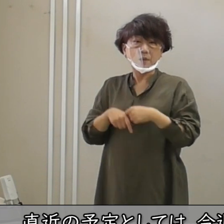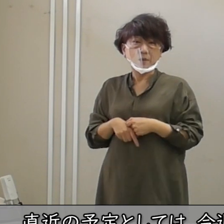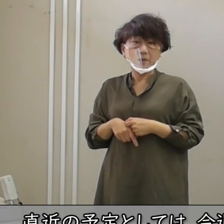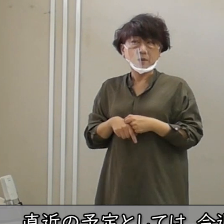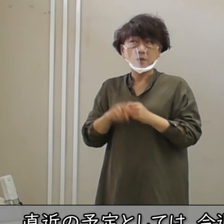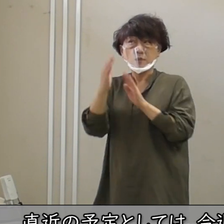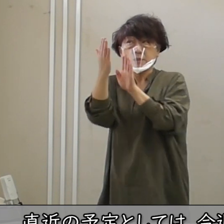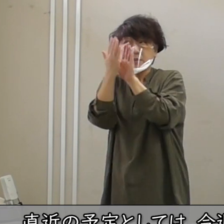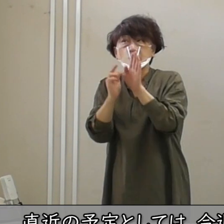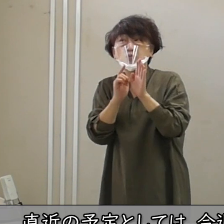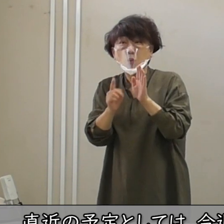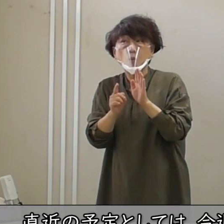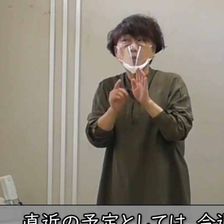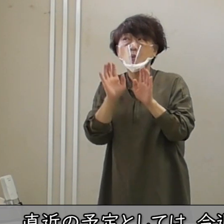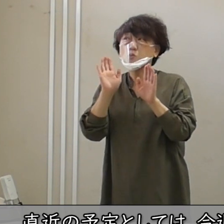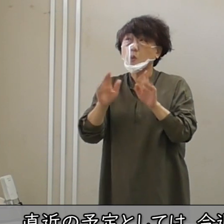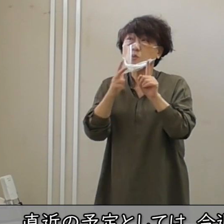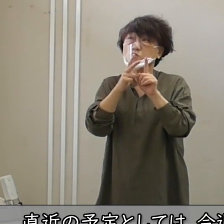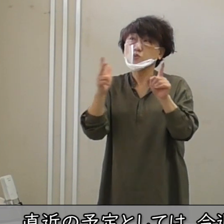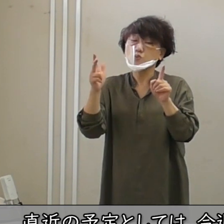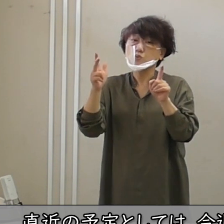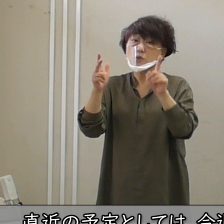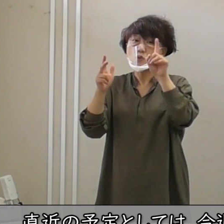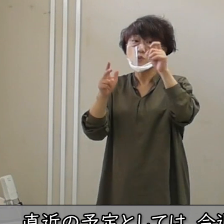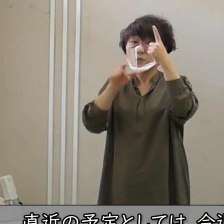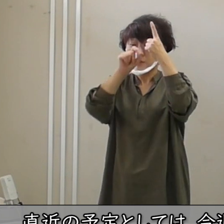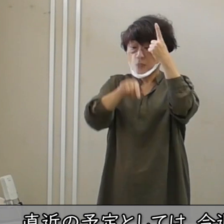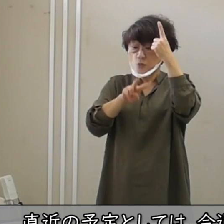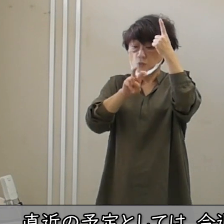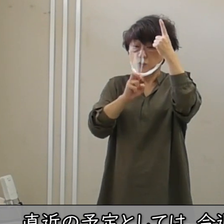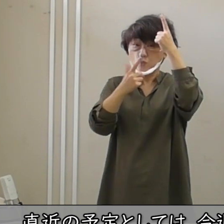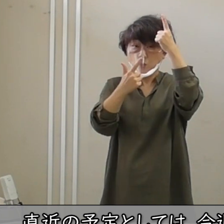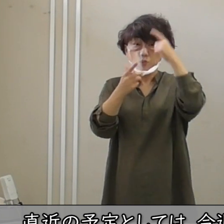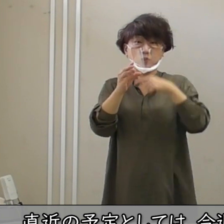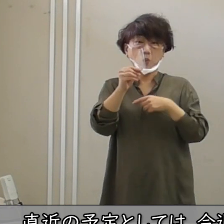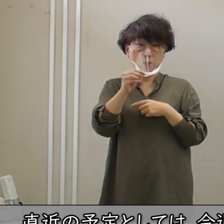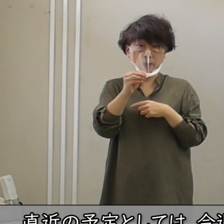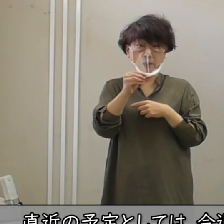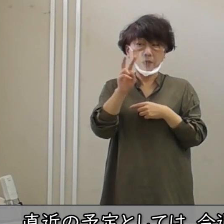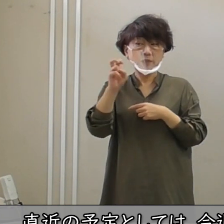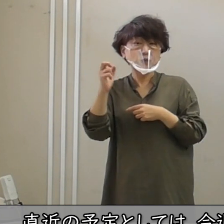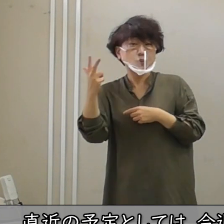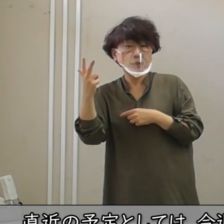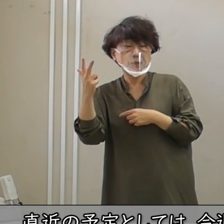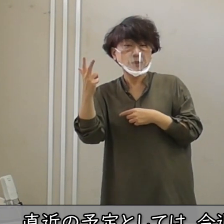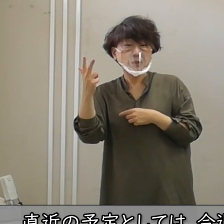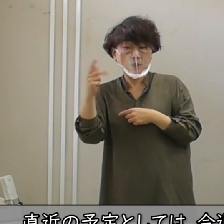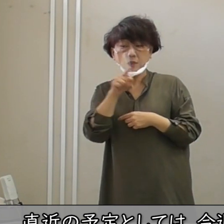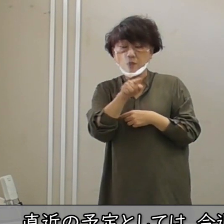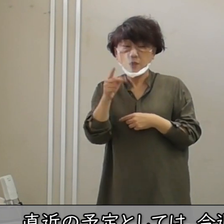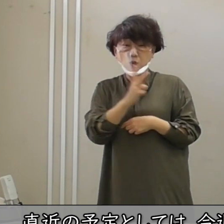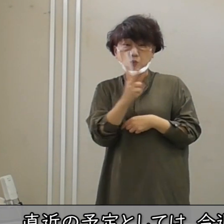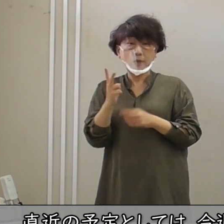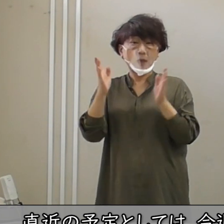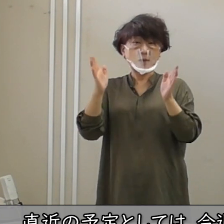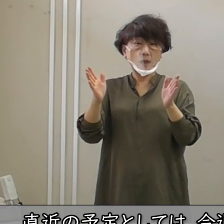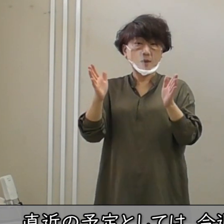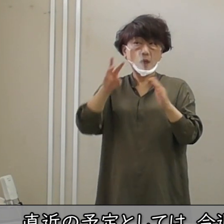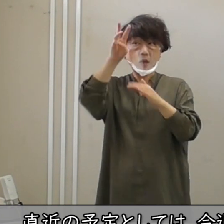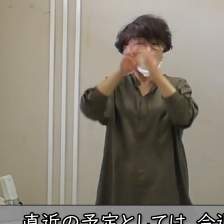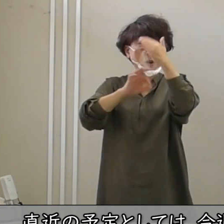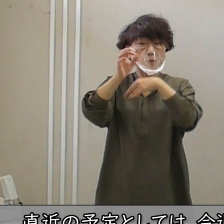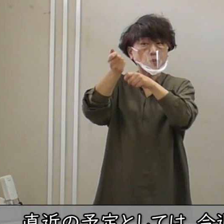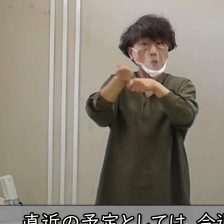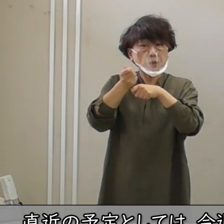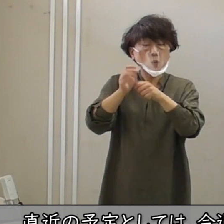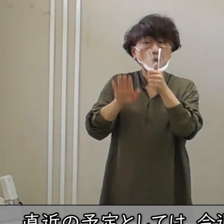の予定としては今週末11月26日土曜日と27日の2日間、川東農